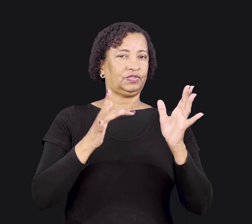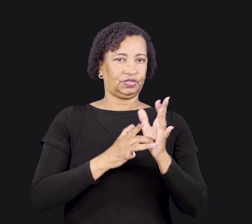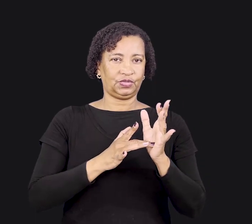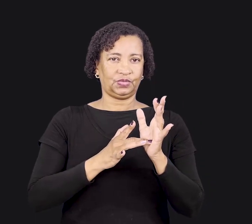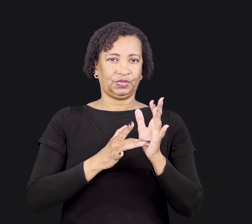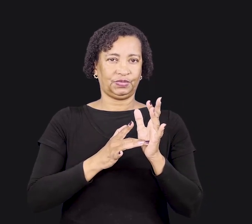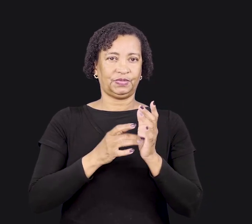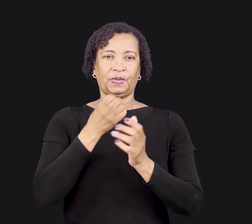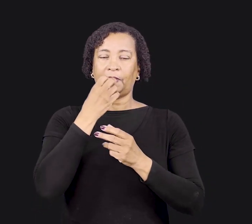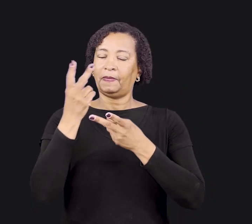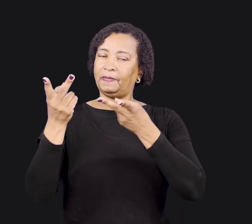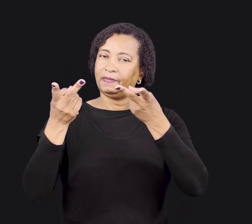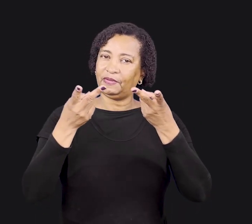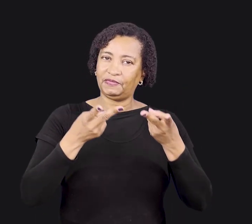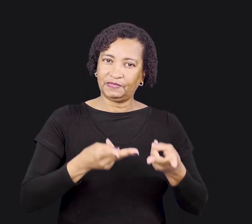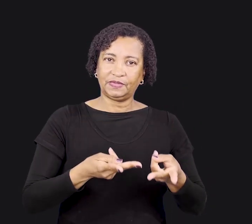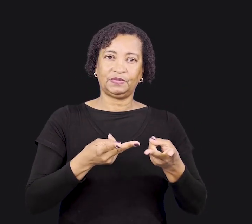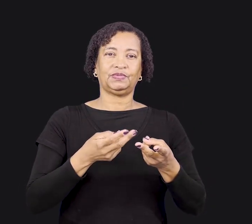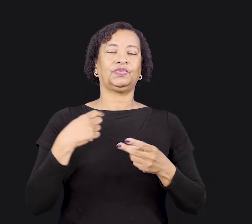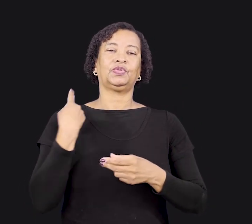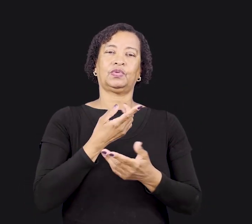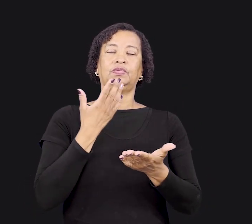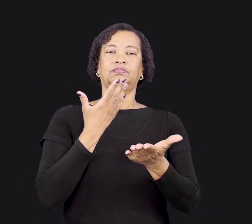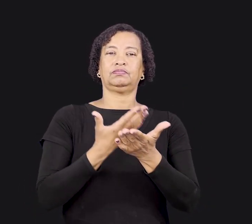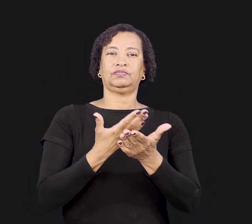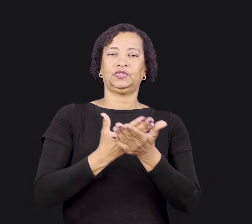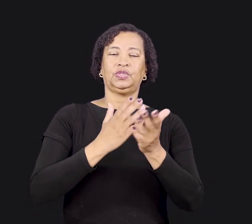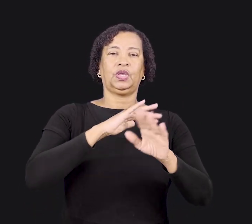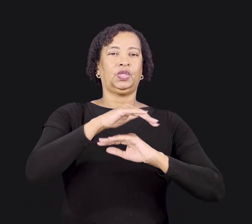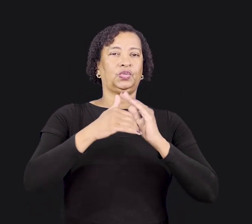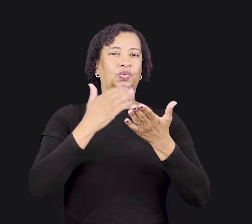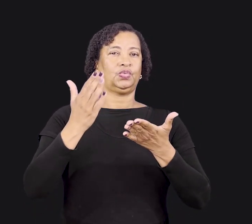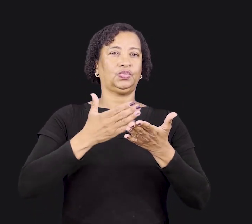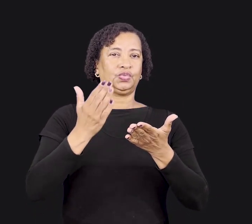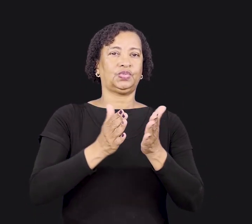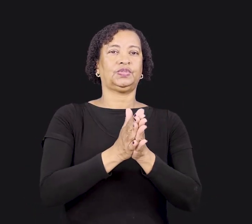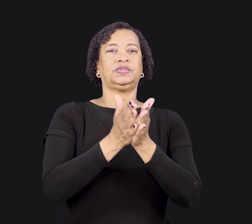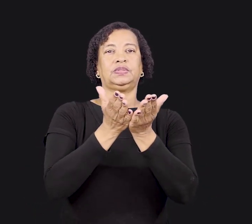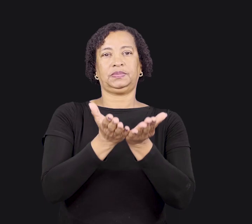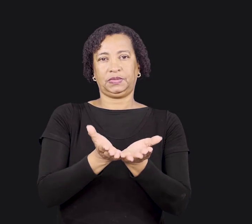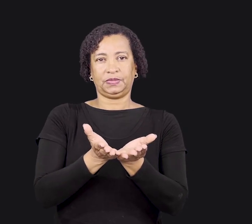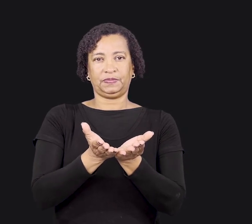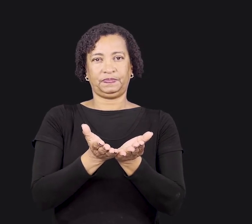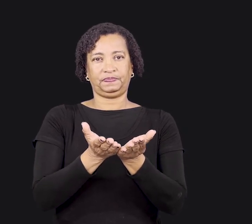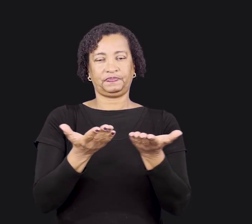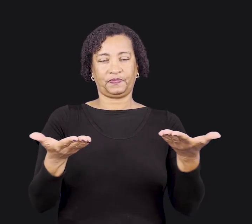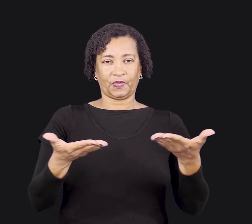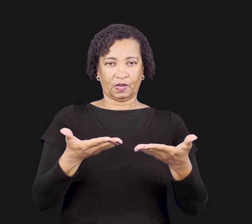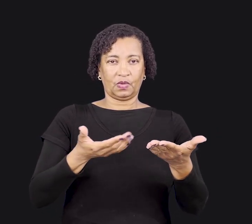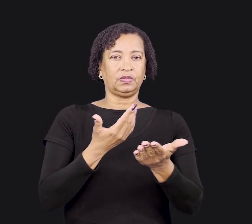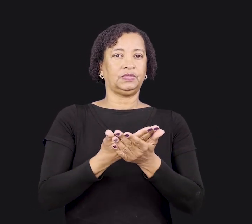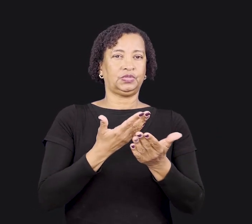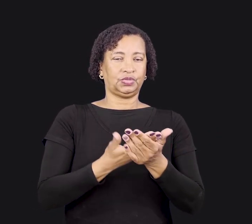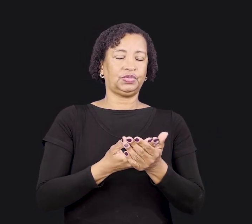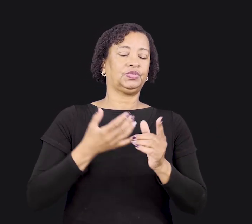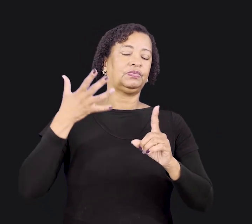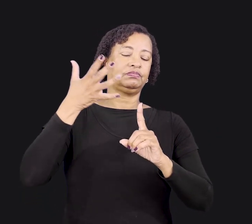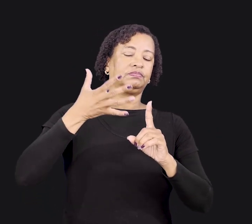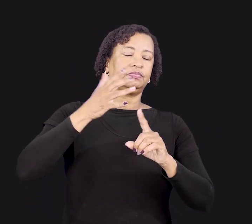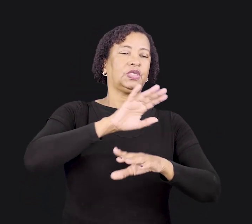Jesus. Seja bem-vindo. Estamos estudando todos os livros da Bíblia. Atualmente estamos estudando o Sermão da